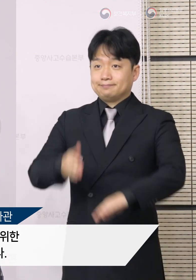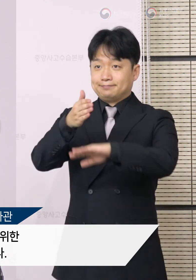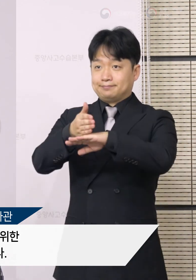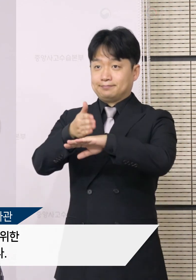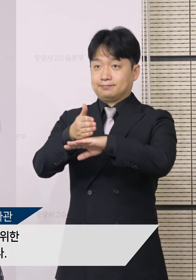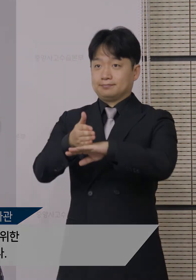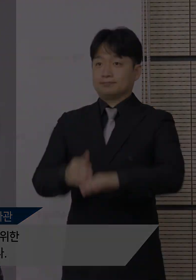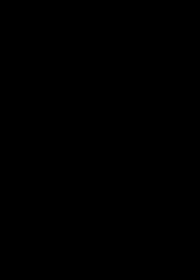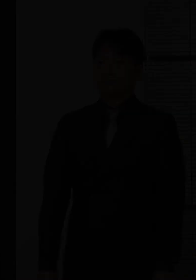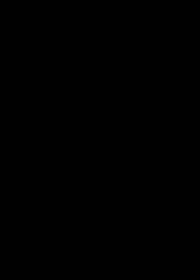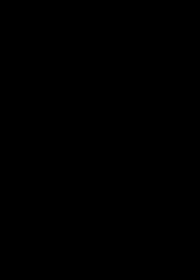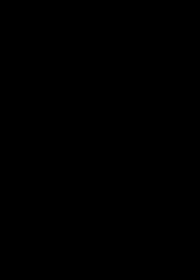감사합니다.